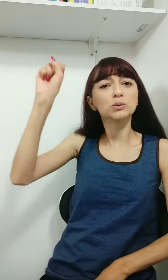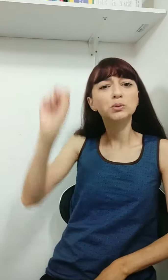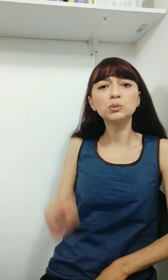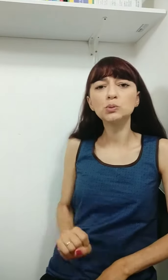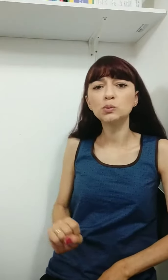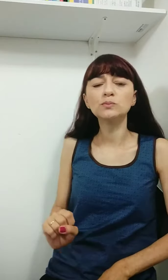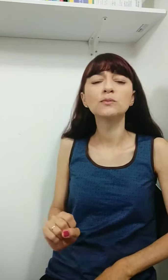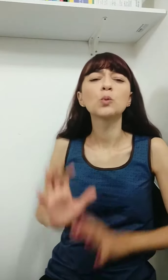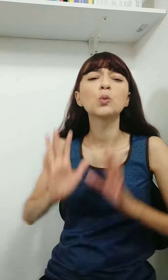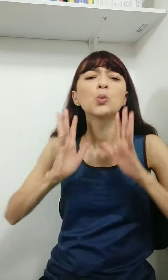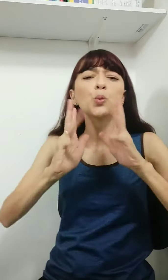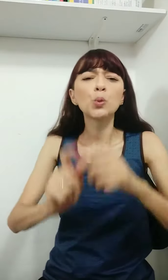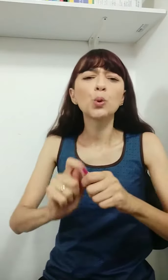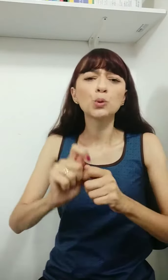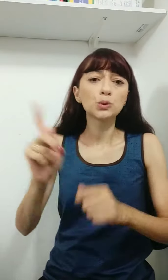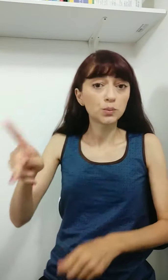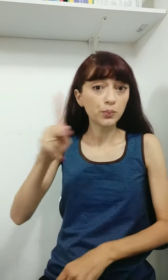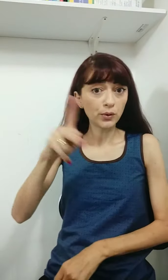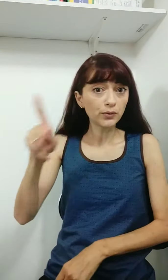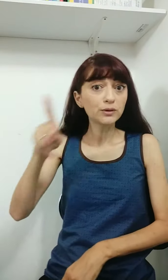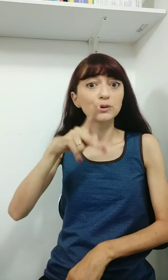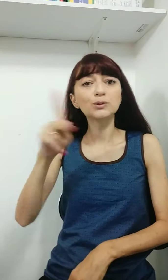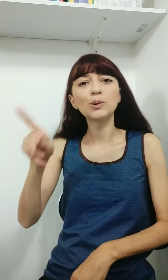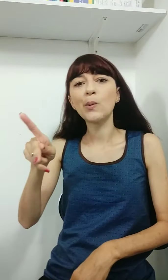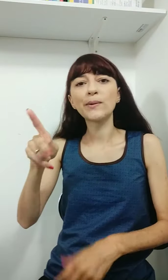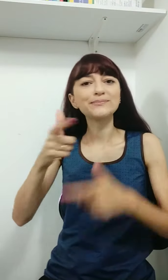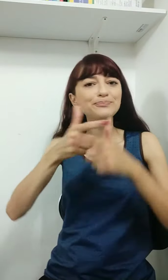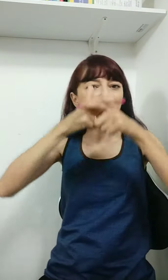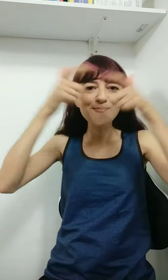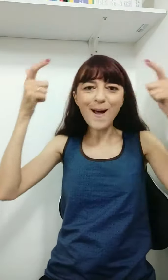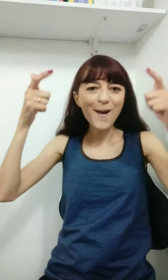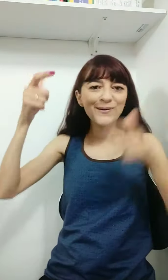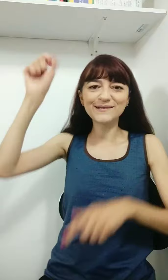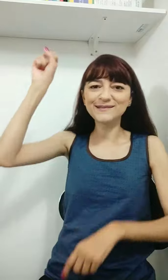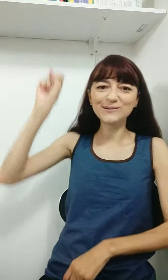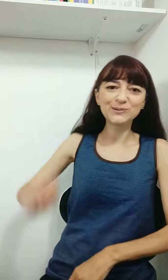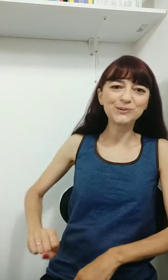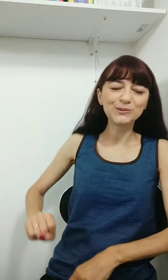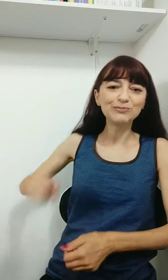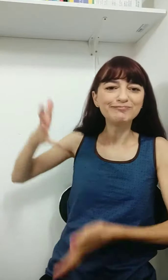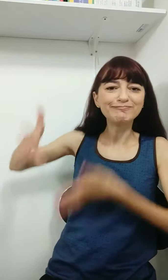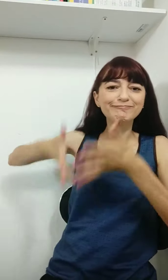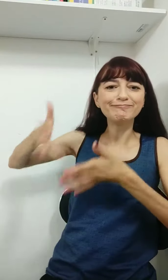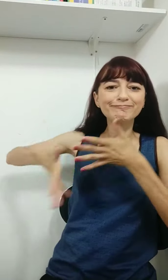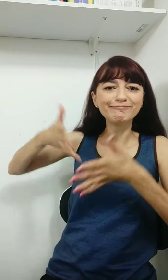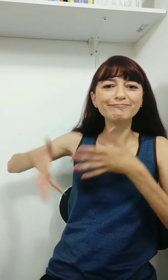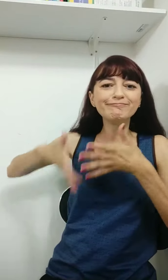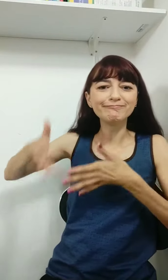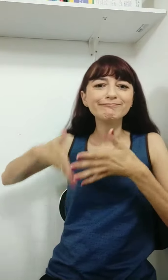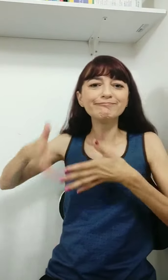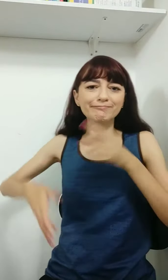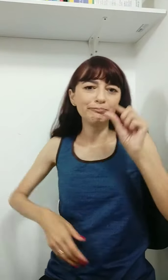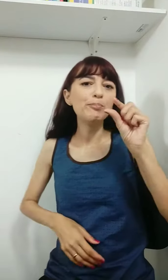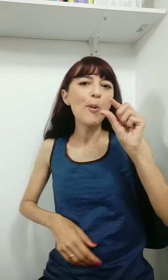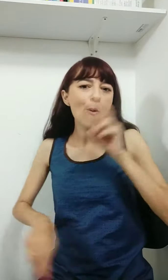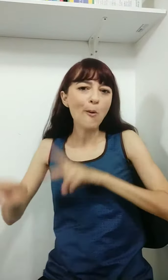fica localizada no sul do Brasil, né? Então todos os meus professores, vamos dizer assim, a maioria eram do sul do Brasil, e